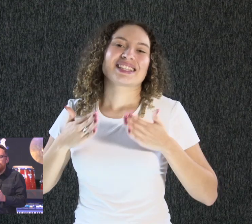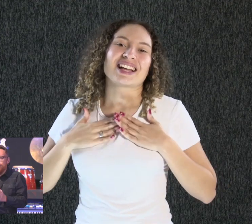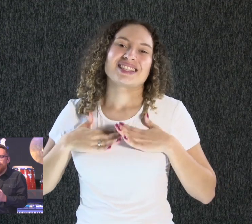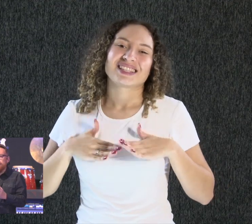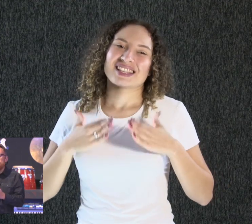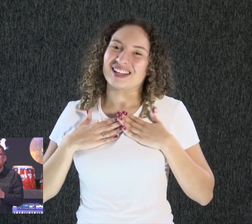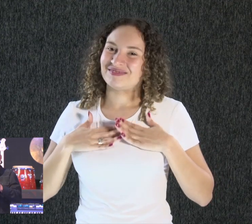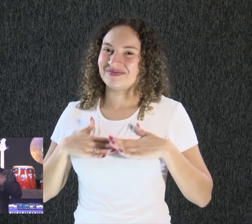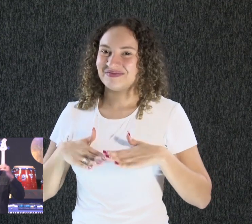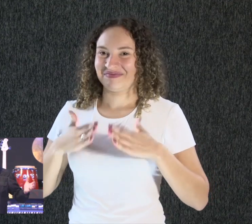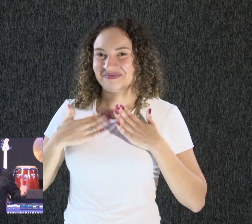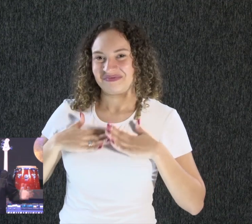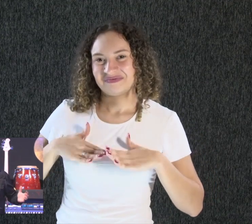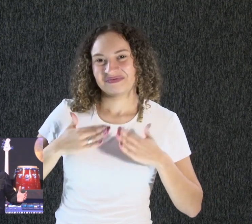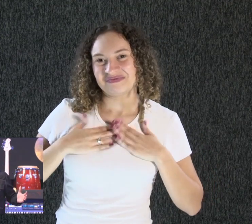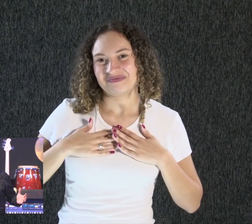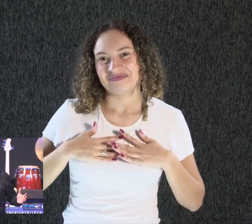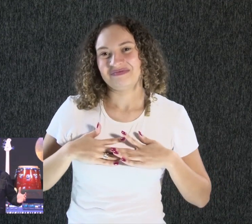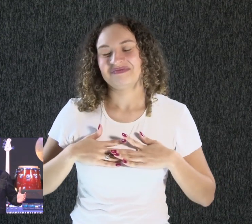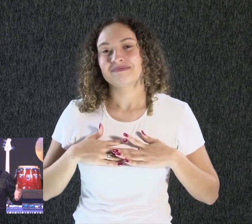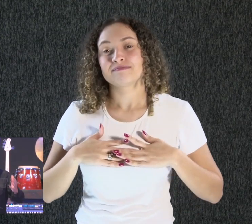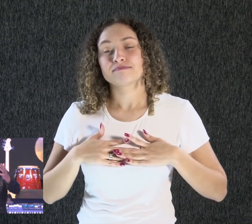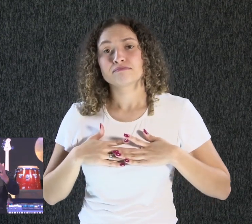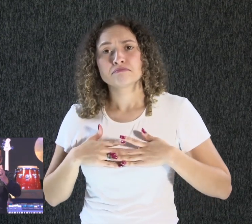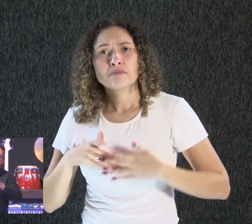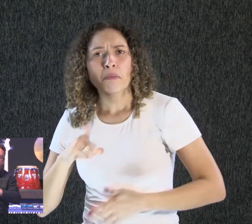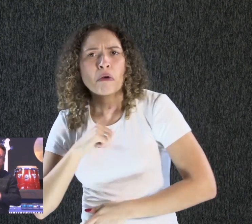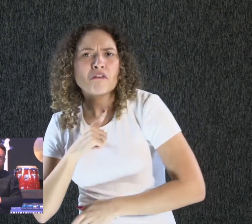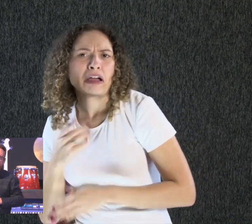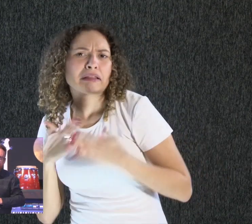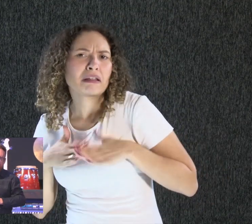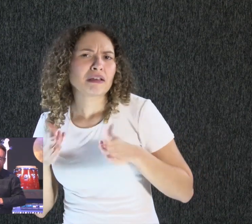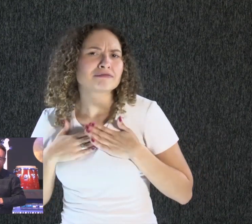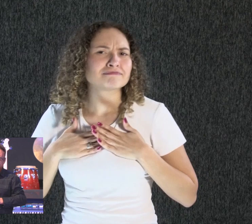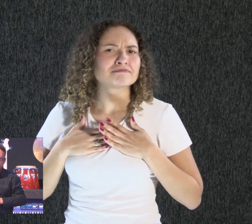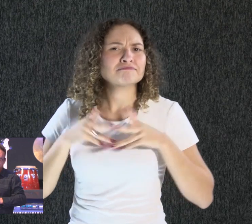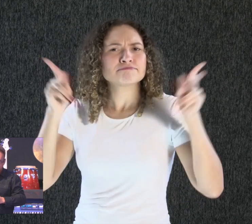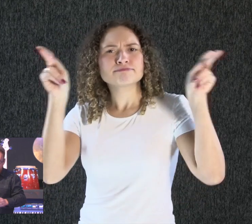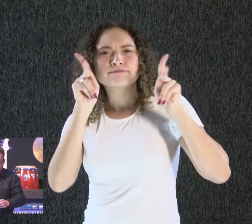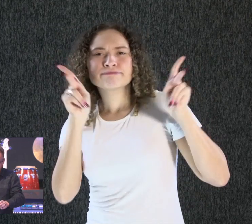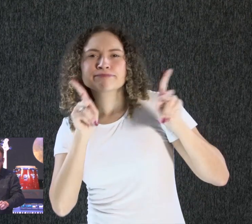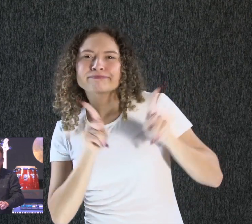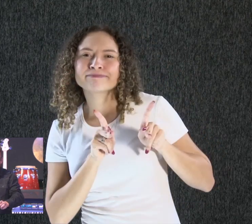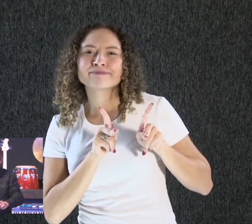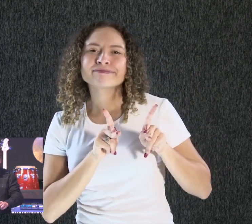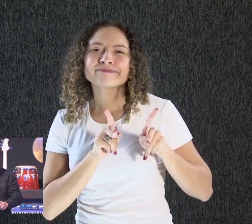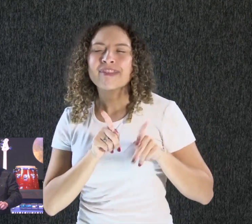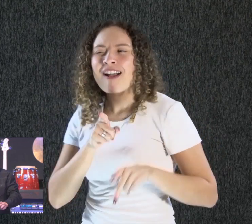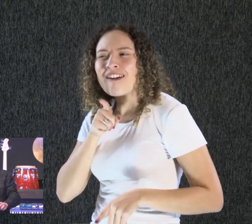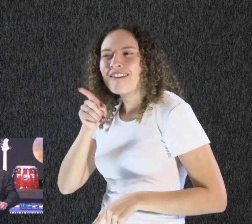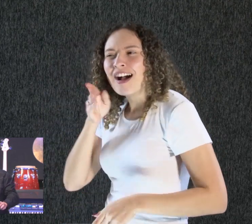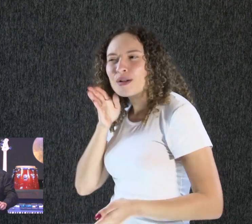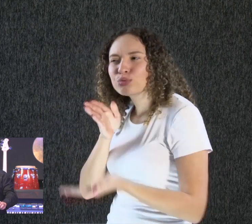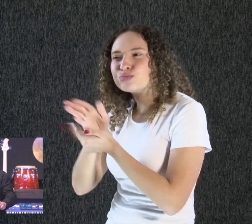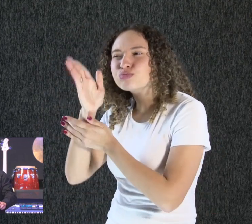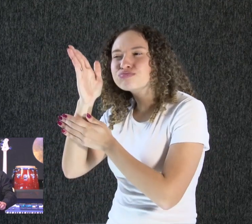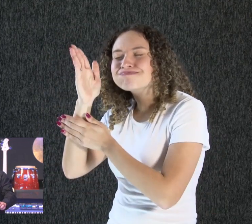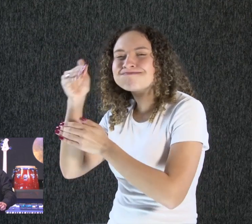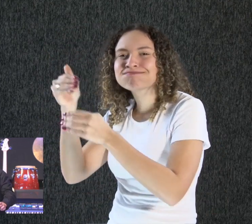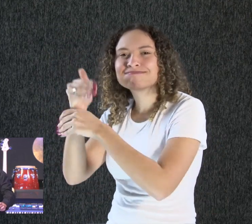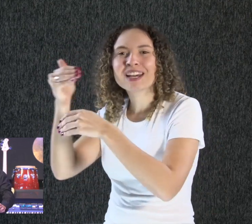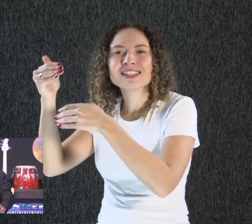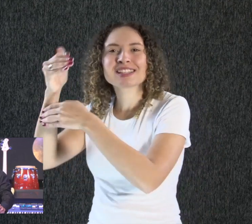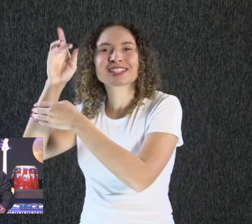a sombra do Todo-Poderoso, descansará. Haverá descanso. Corra hoje